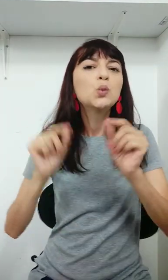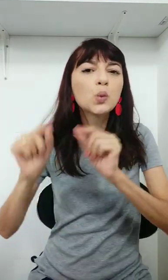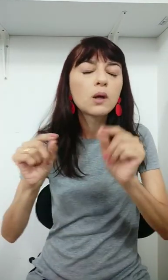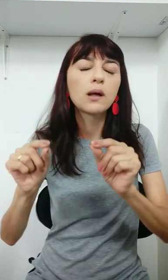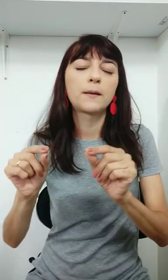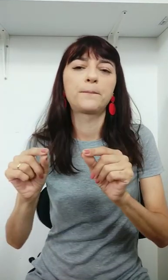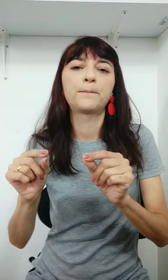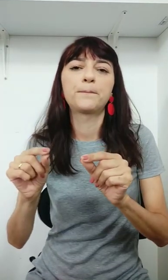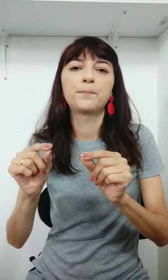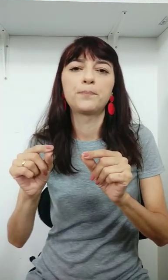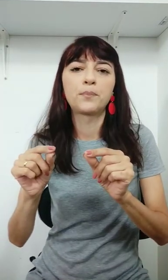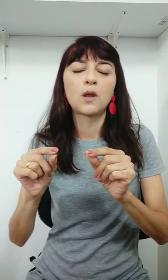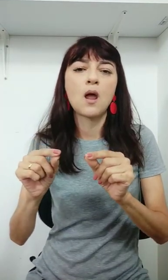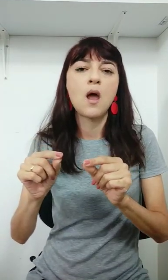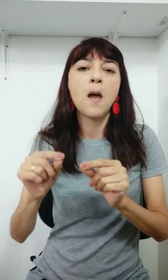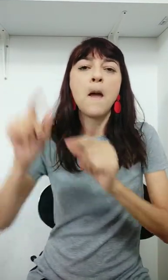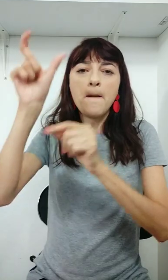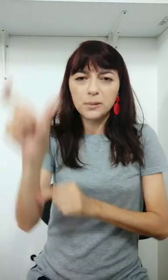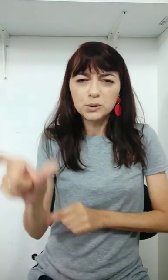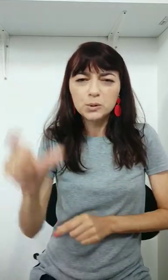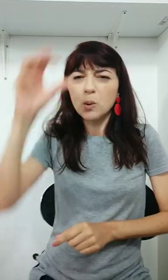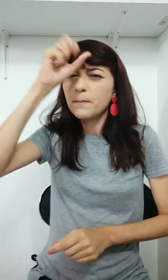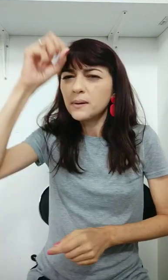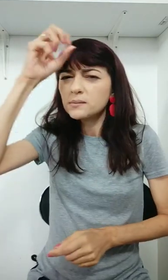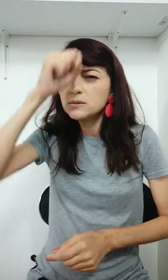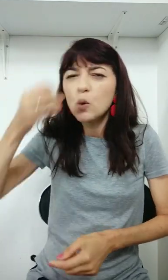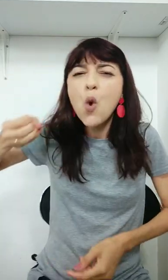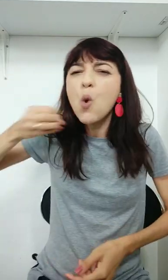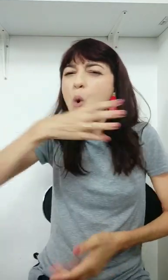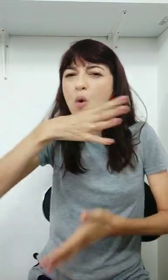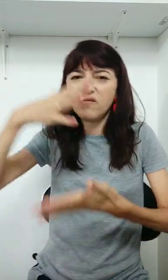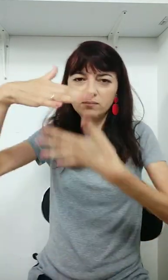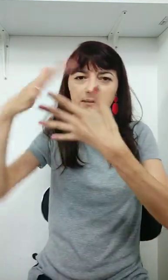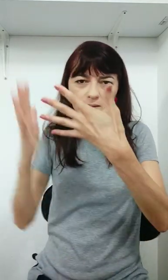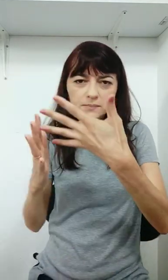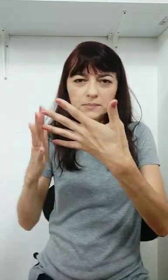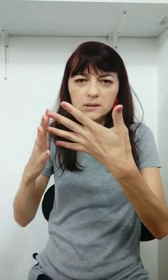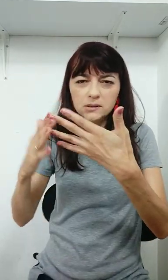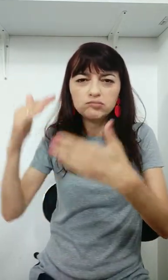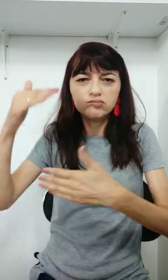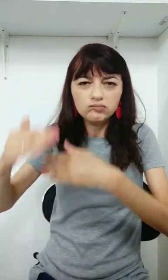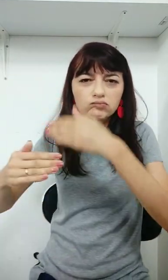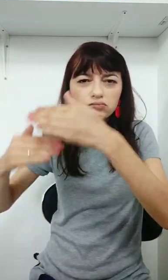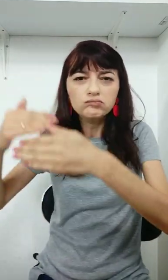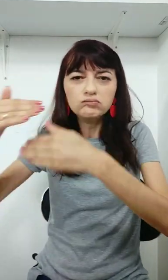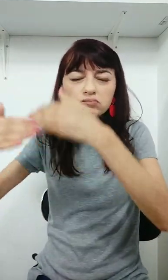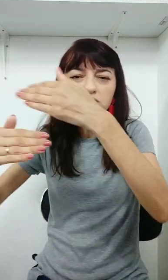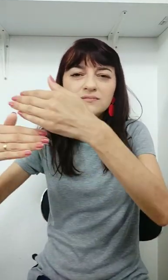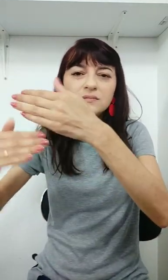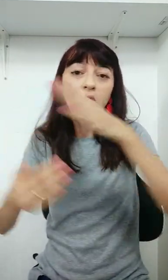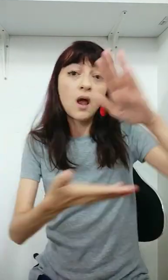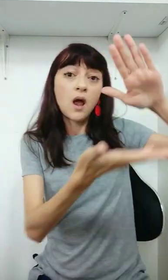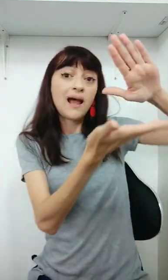isso constantemente, tá? A pessoa, às vezes, que está aprendendo Libras, que tem um primeiro contato com